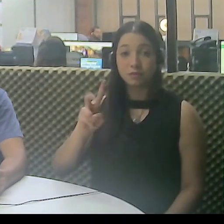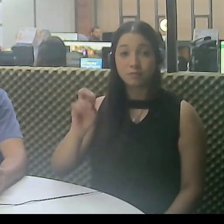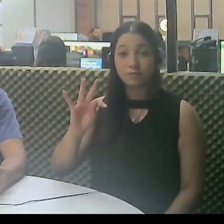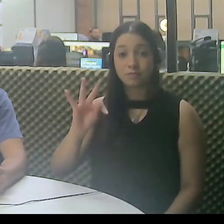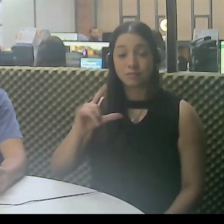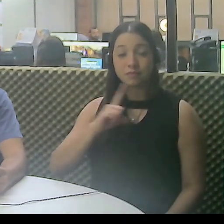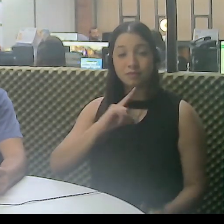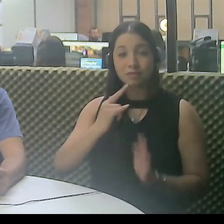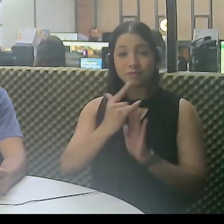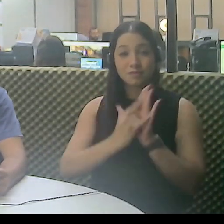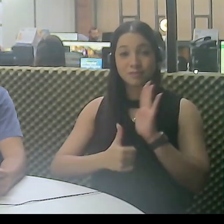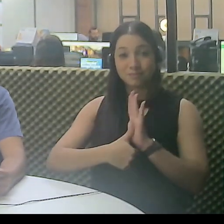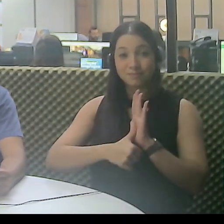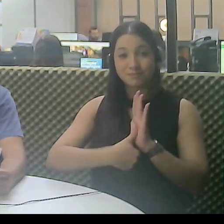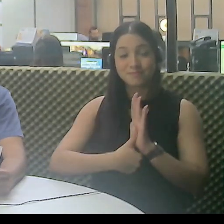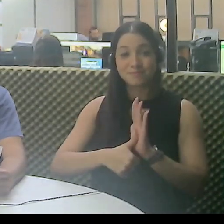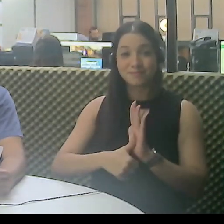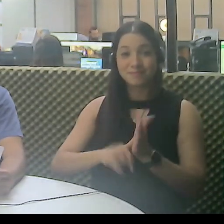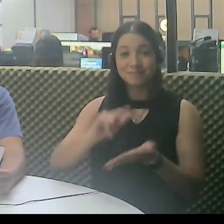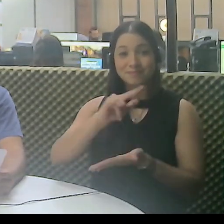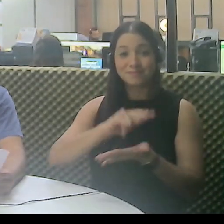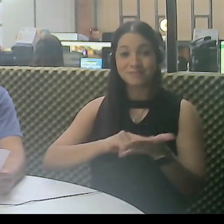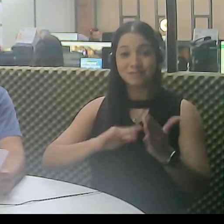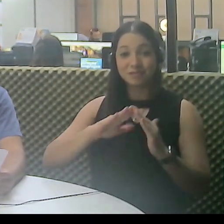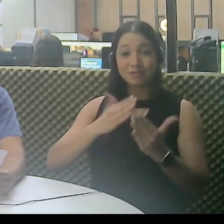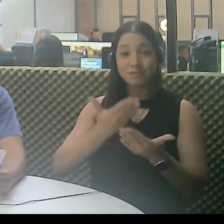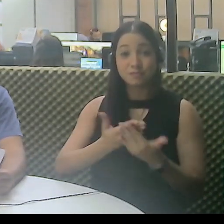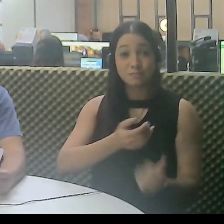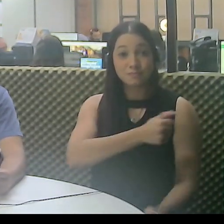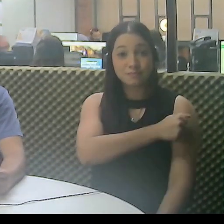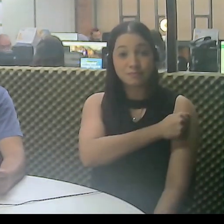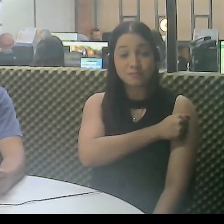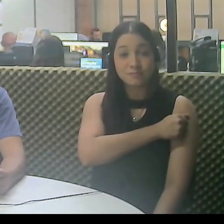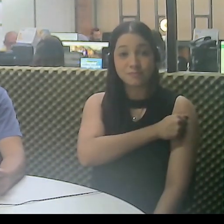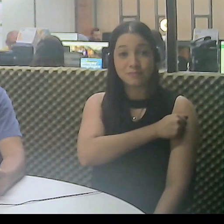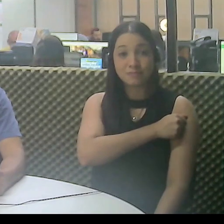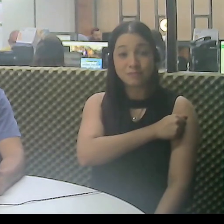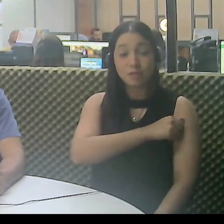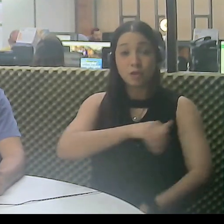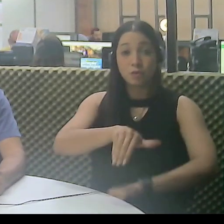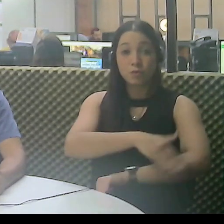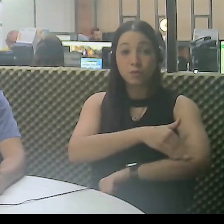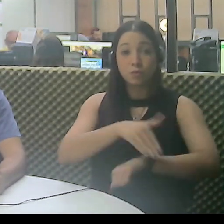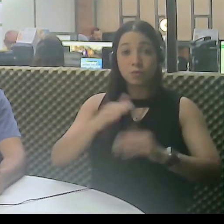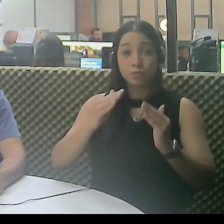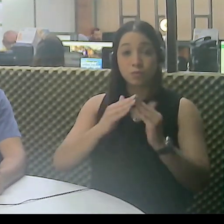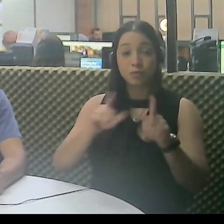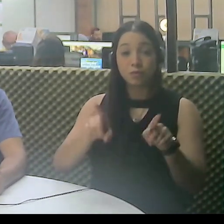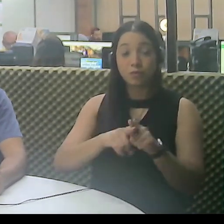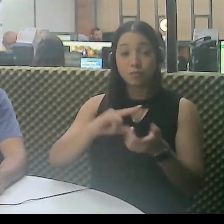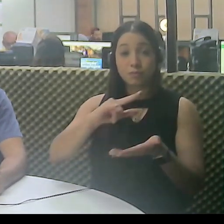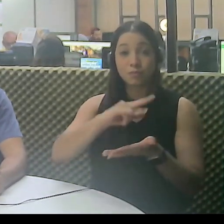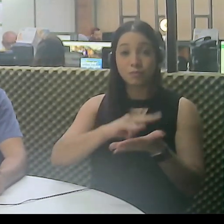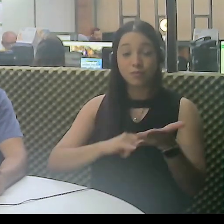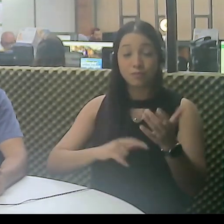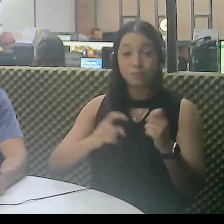apresentar documento de identidade, atestado escolar para estudantes, comprovante de endereço e também atestado